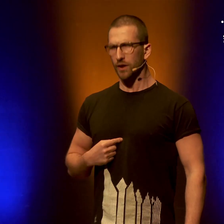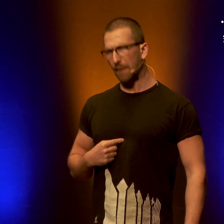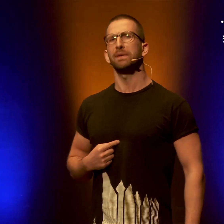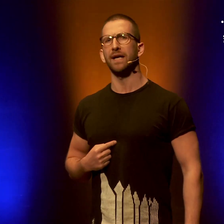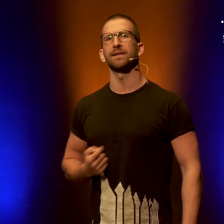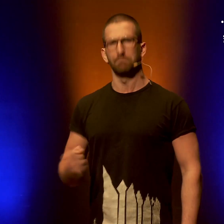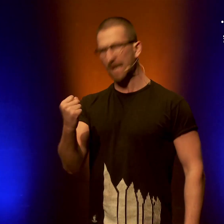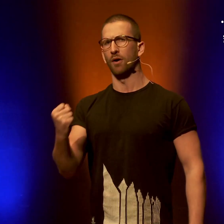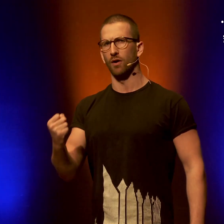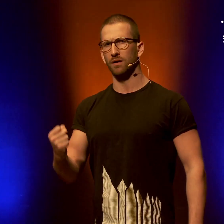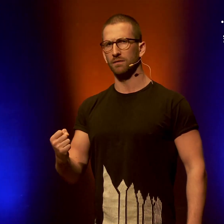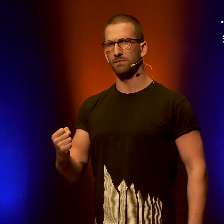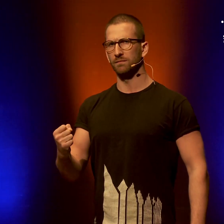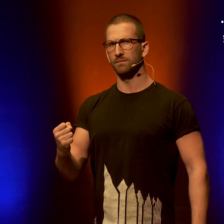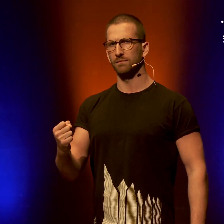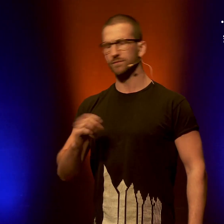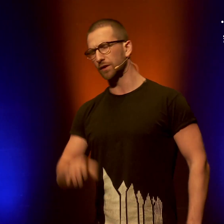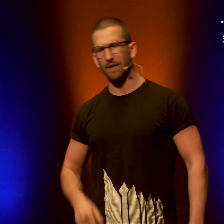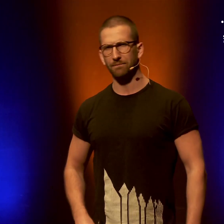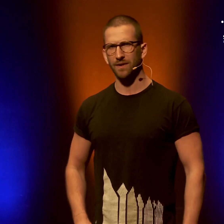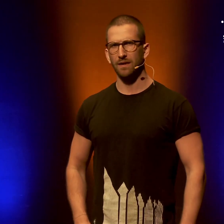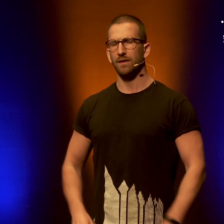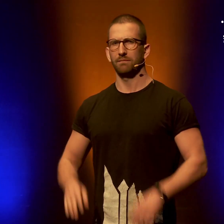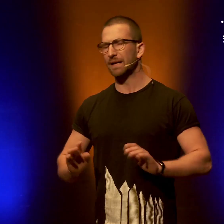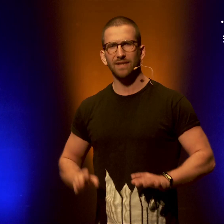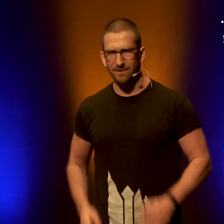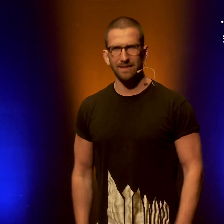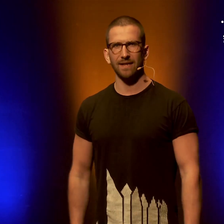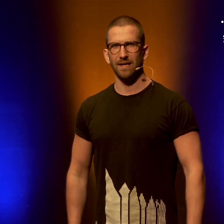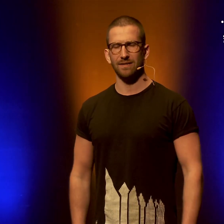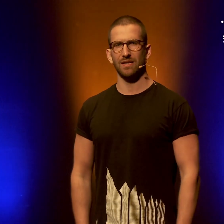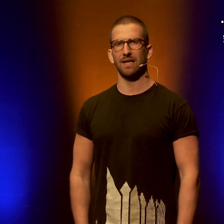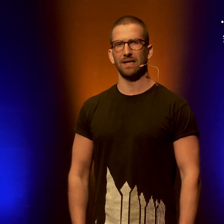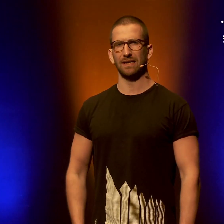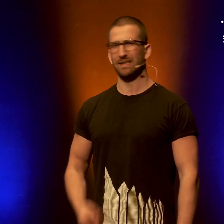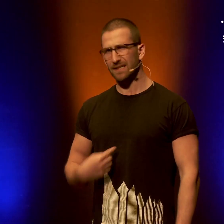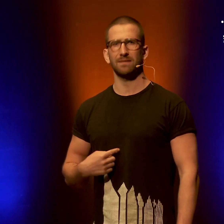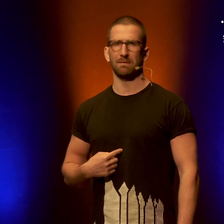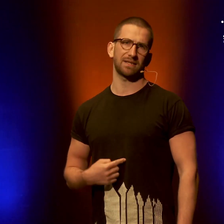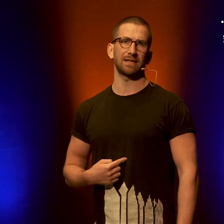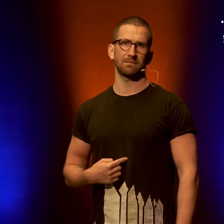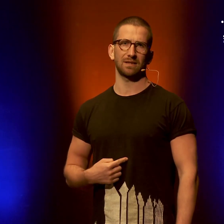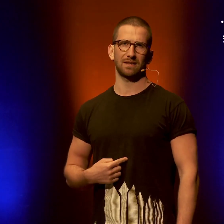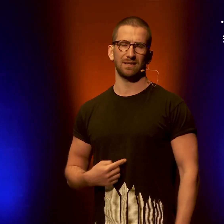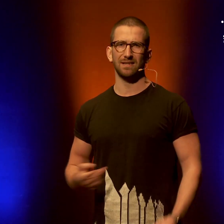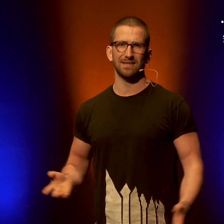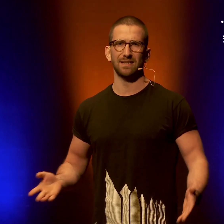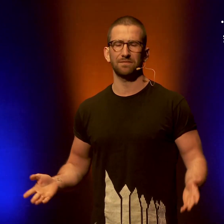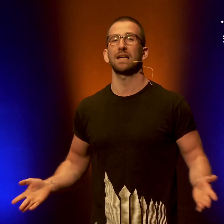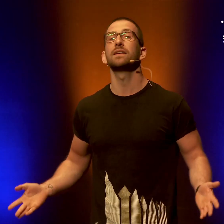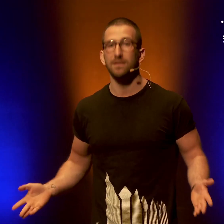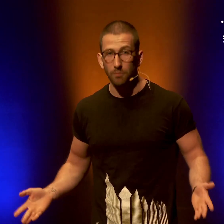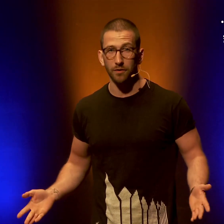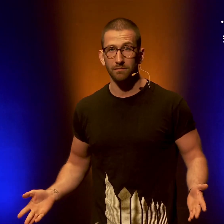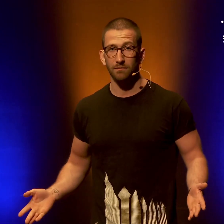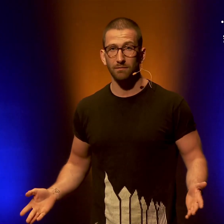statku, kapitan Bemol. No dobra, prawda jest taka, że nie jestem kapitanem i ten statek